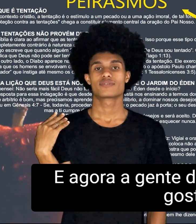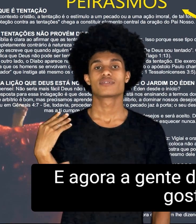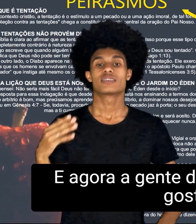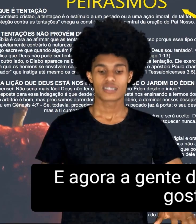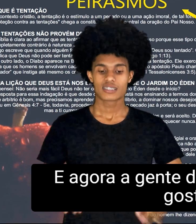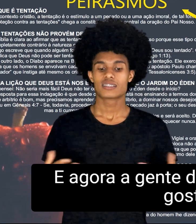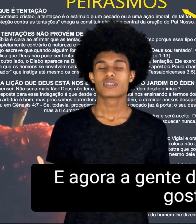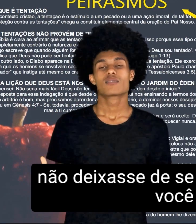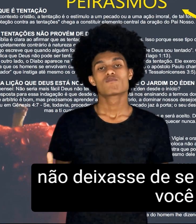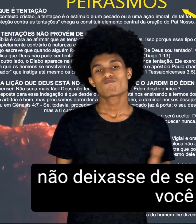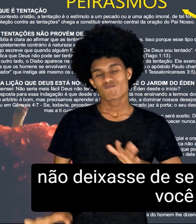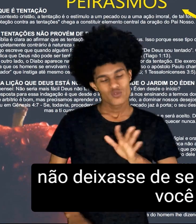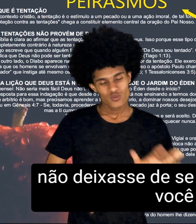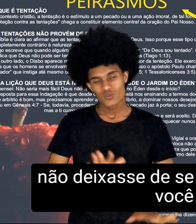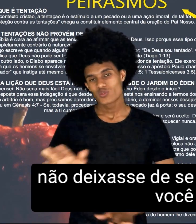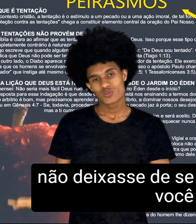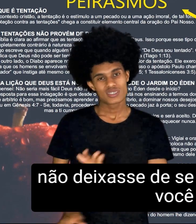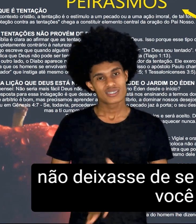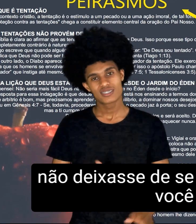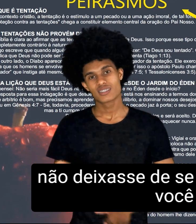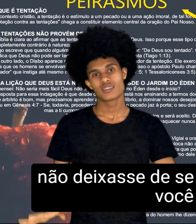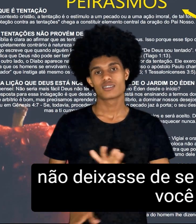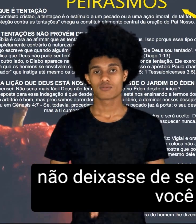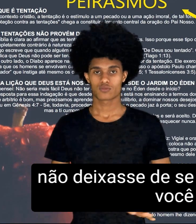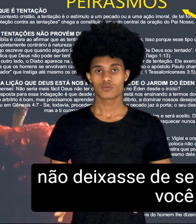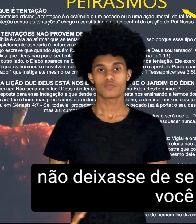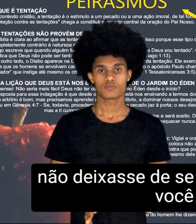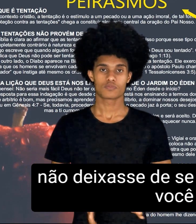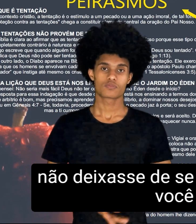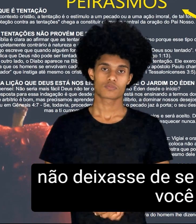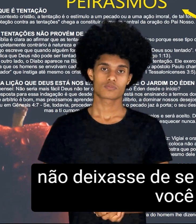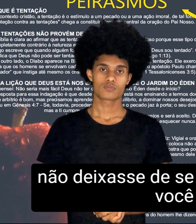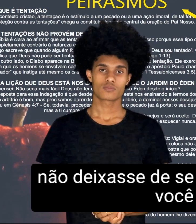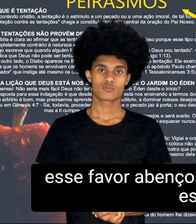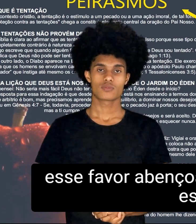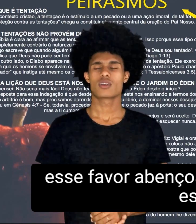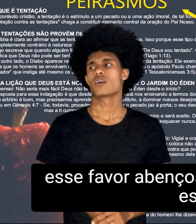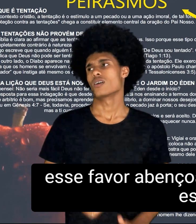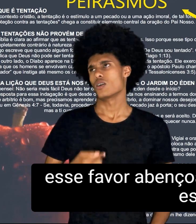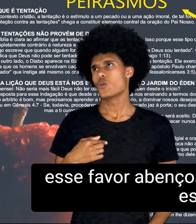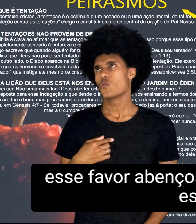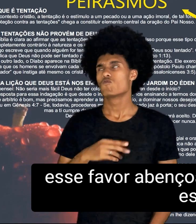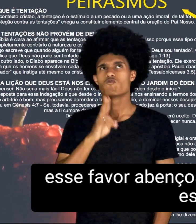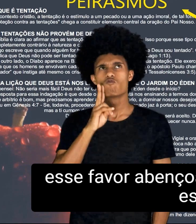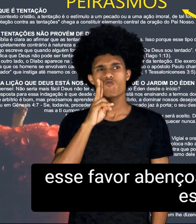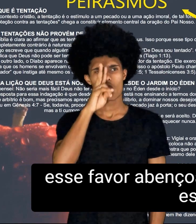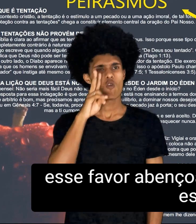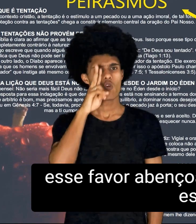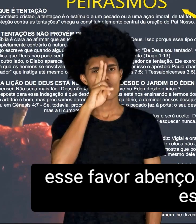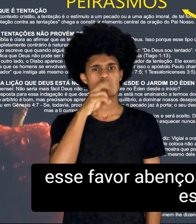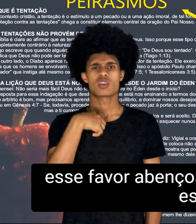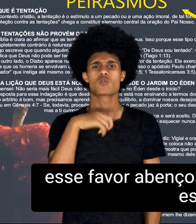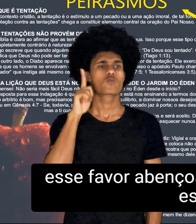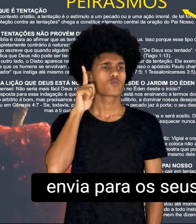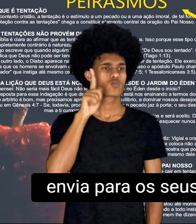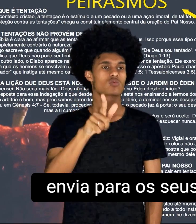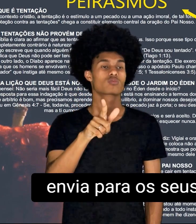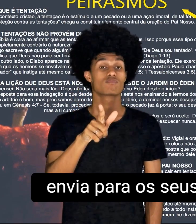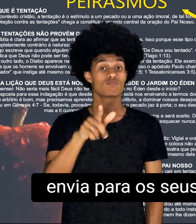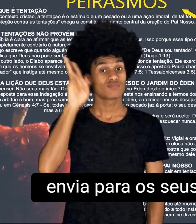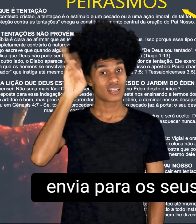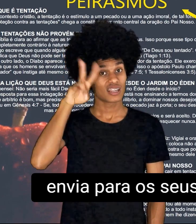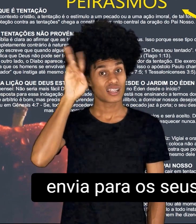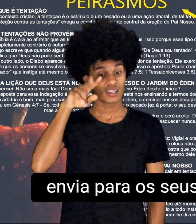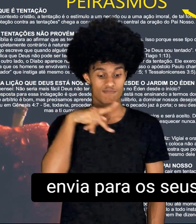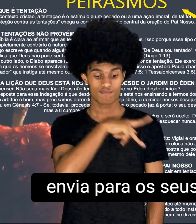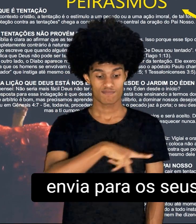paradinha, então eu gostaria que você não deixasse de se inscrever aqui. Se eu abençoei você, eu vou te pedir esse favor, abençoa outras vidas também, pega esse link aqui, envia para os